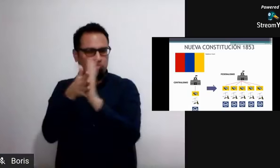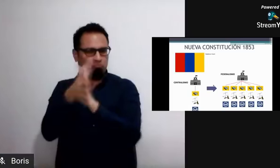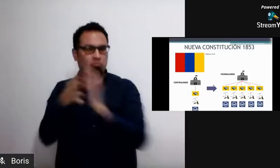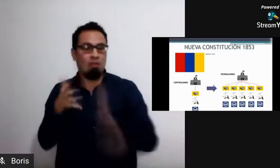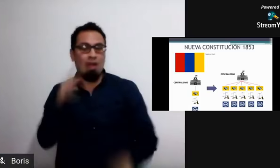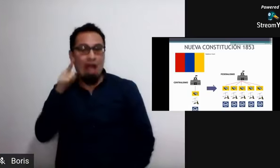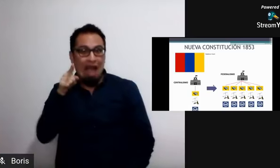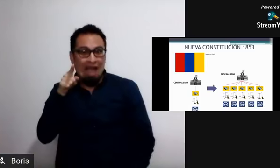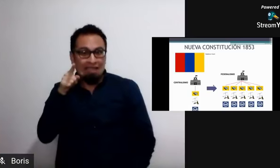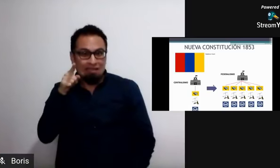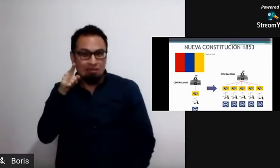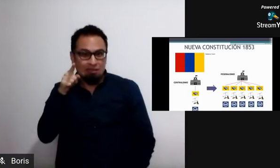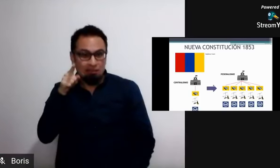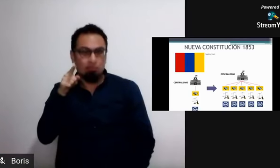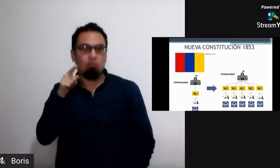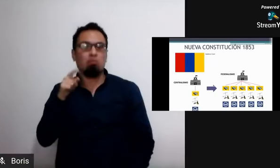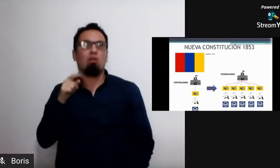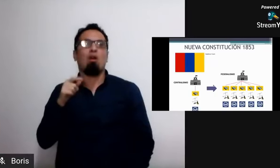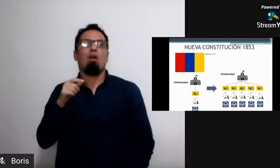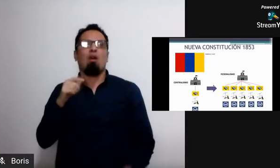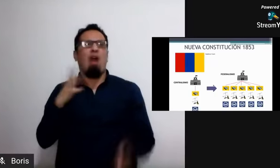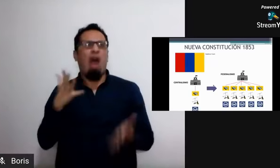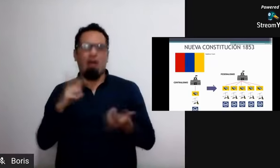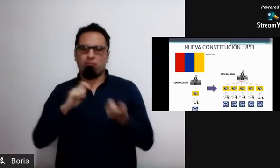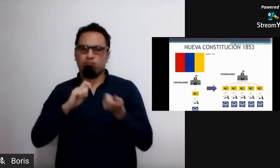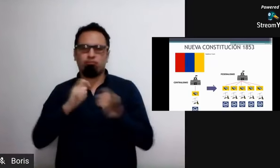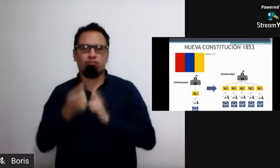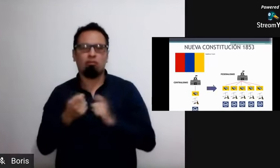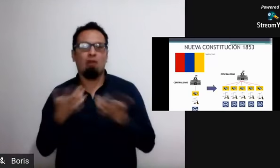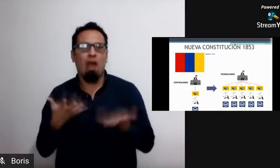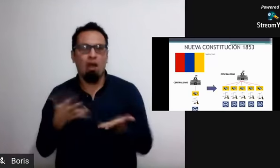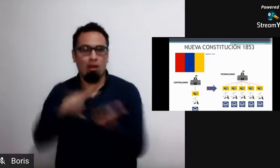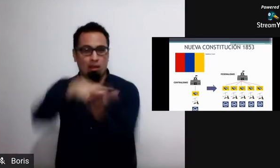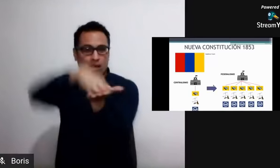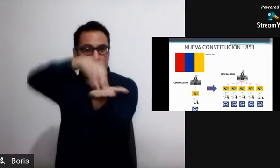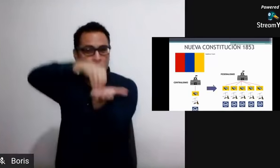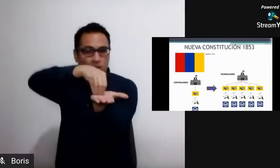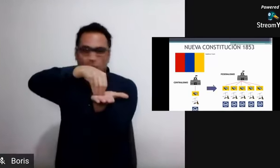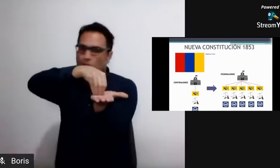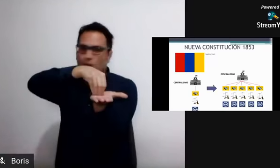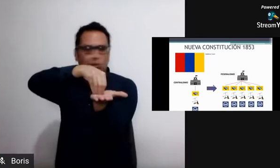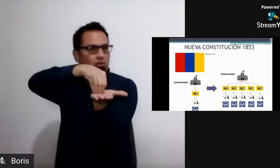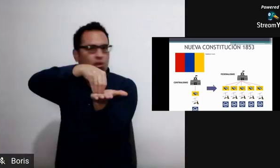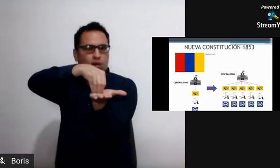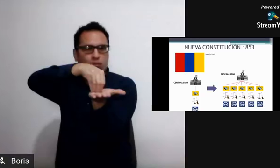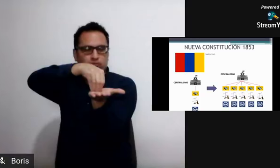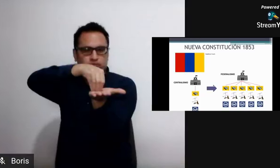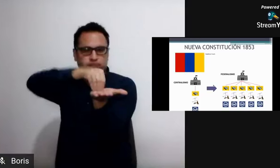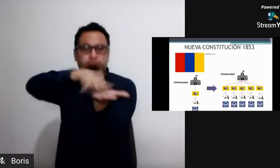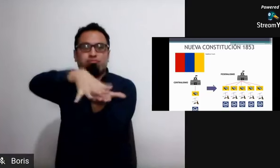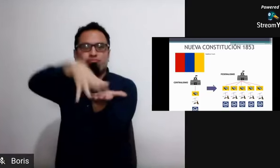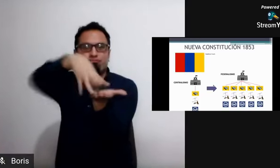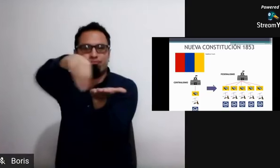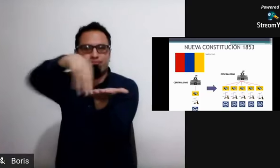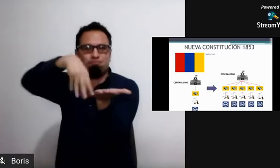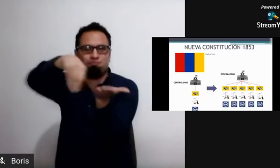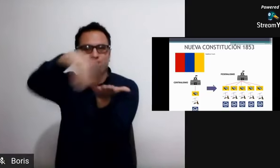que son importantes para comentar en esta tertulia. Algunas de las modificaciones que se dan es que